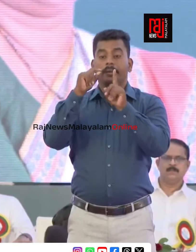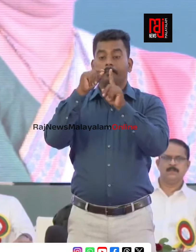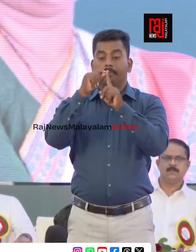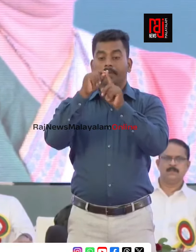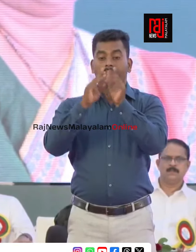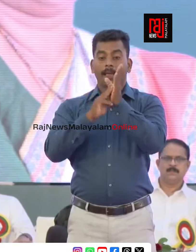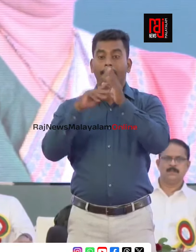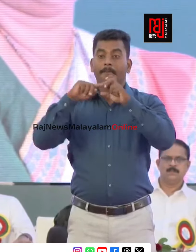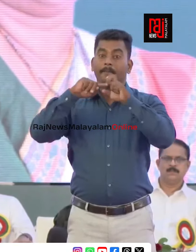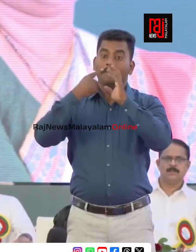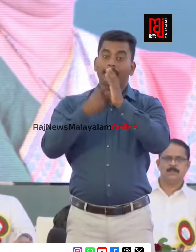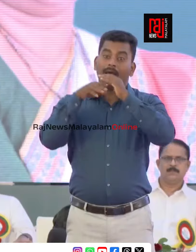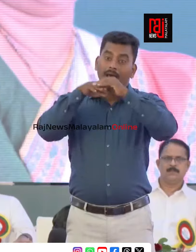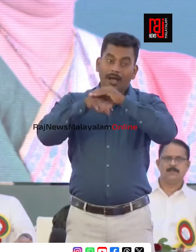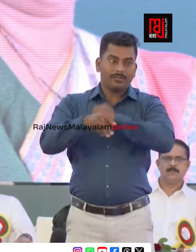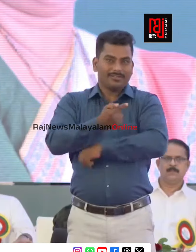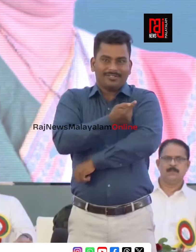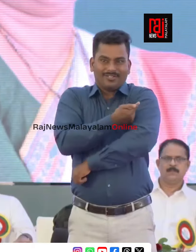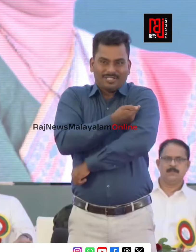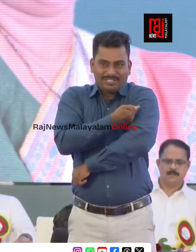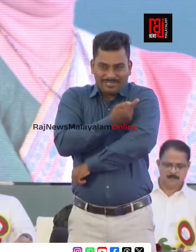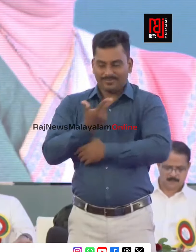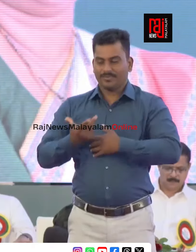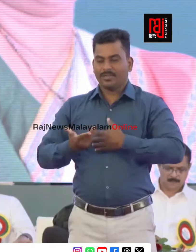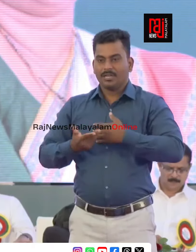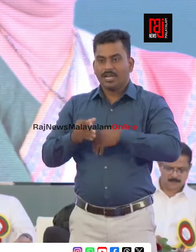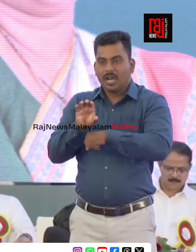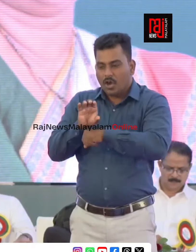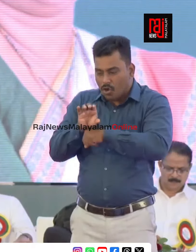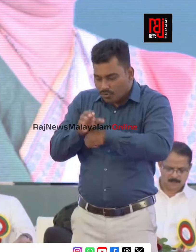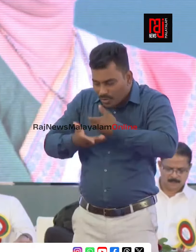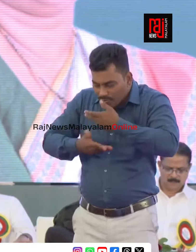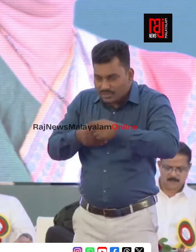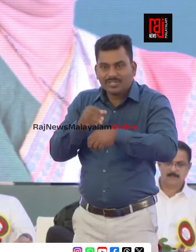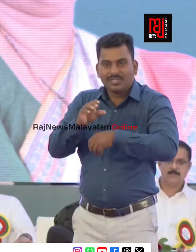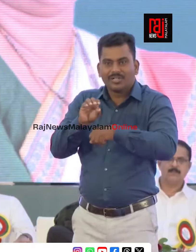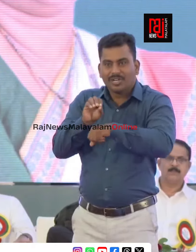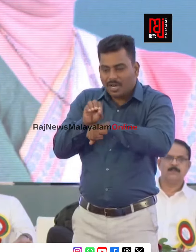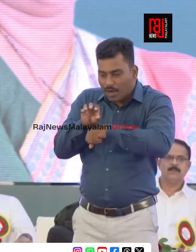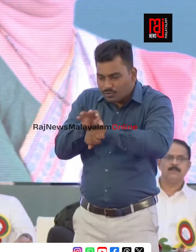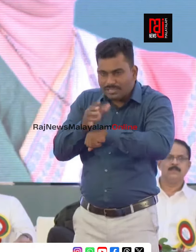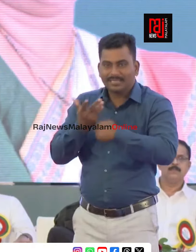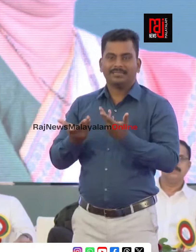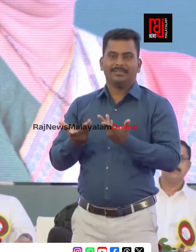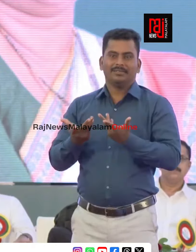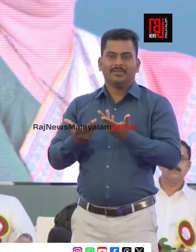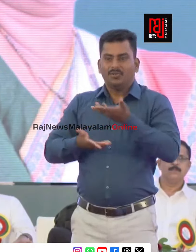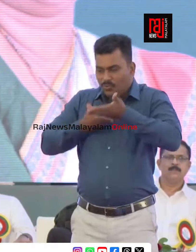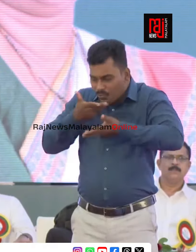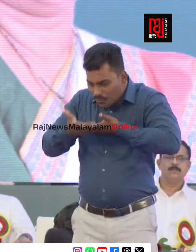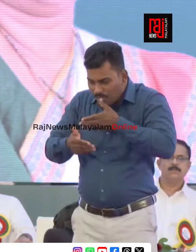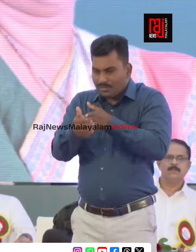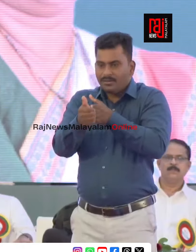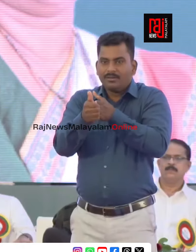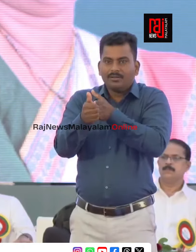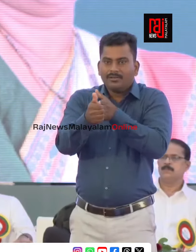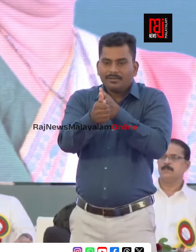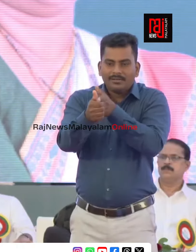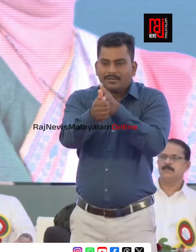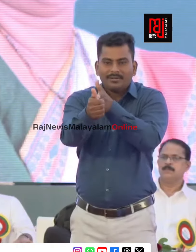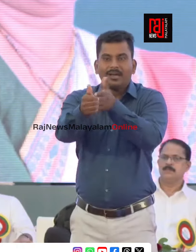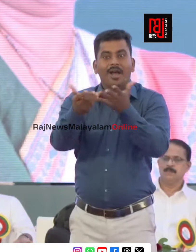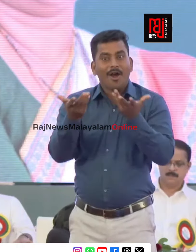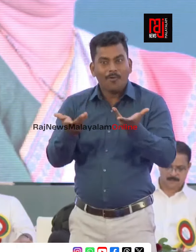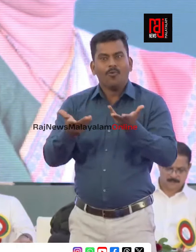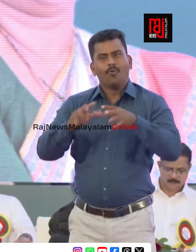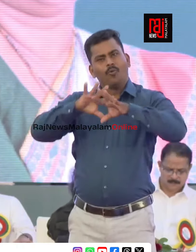ചികിത്സയും കൗൺസിലിങ്ങും ഇവിടെ ലഭ്യമാണ്. പഠന പരിമിതി,